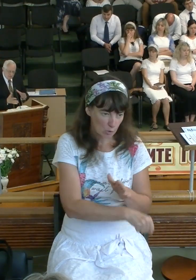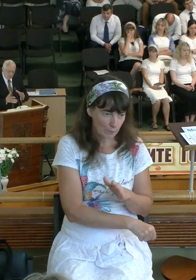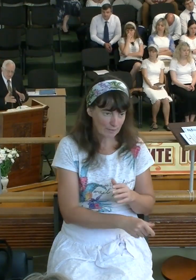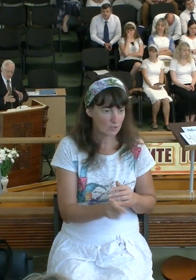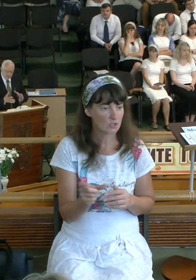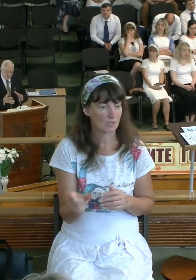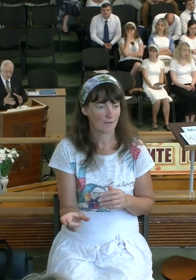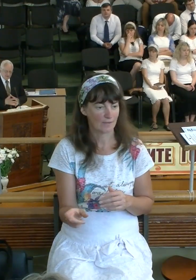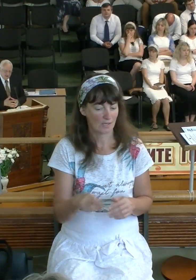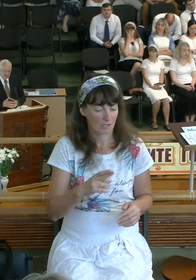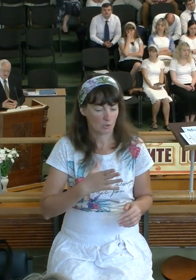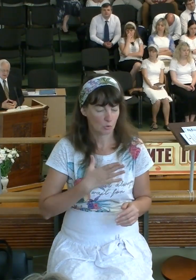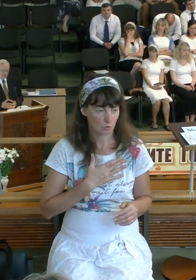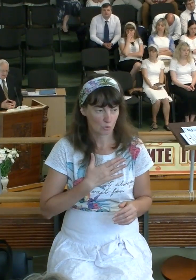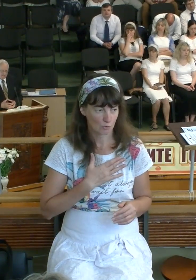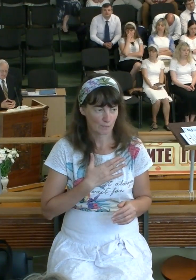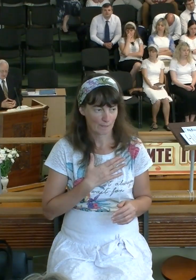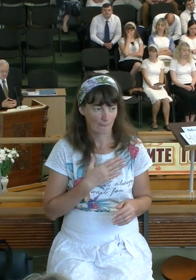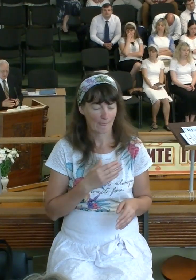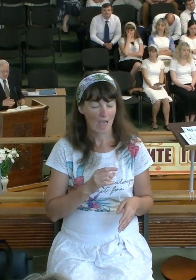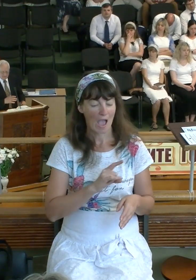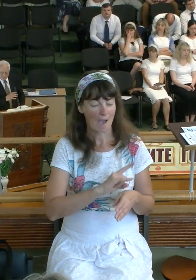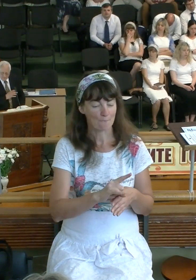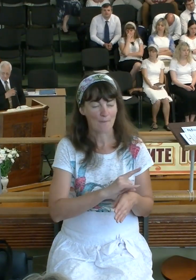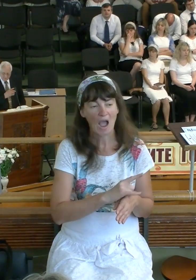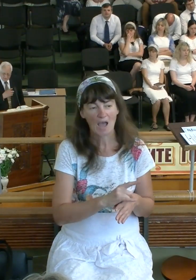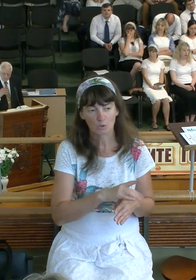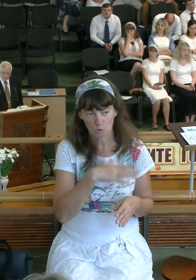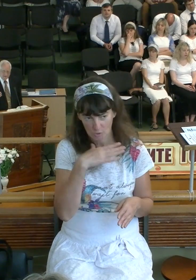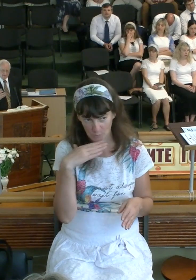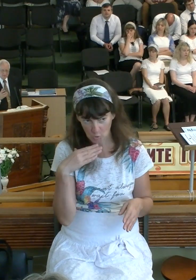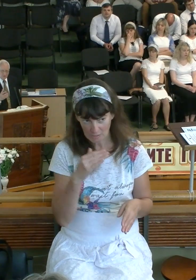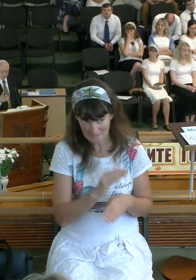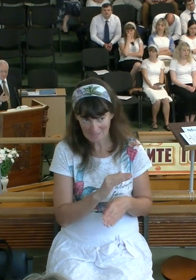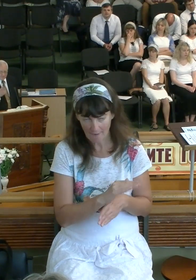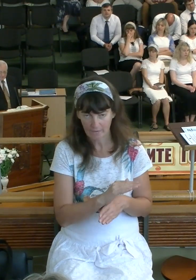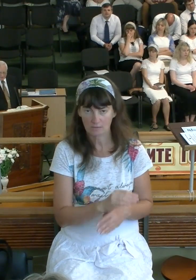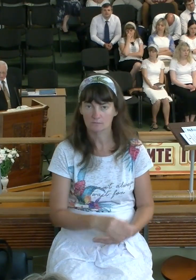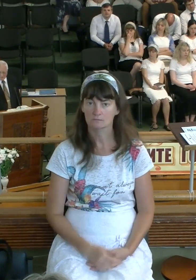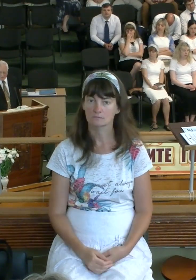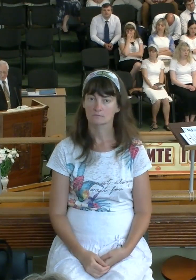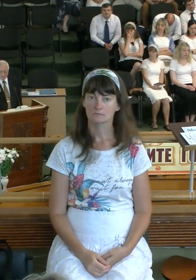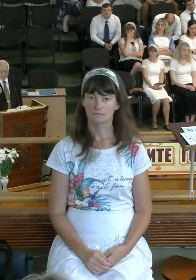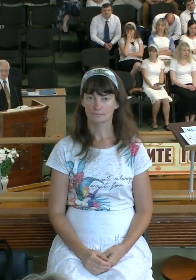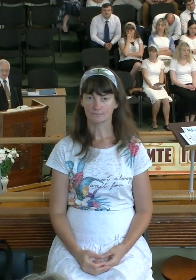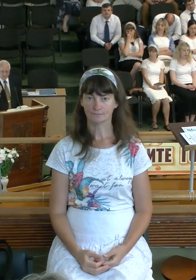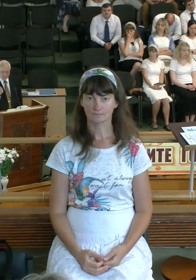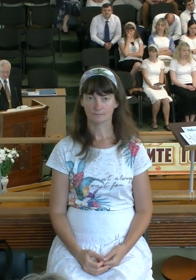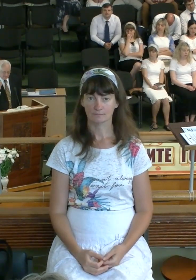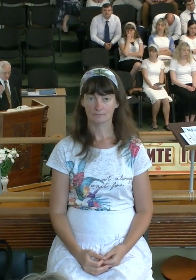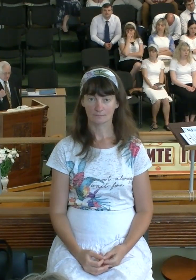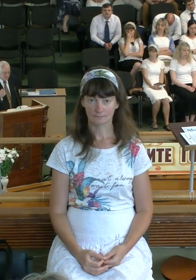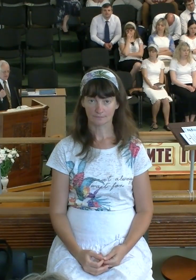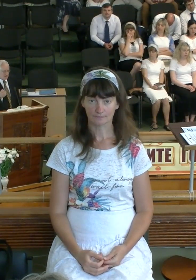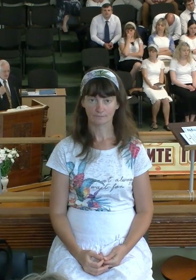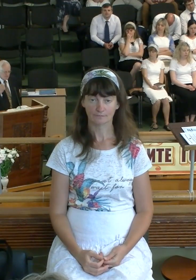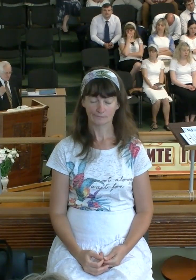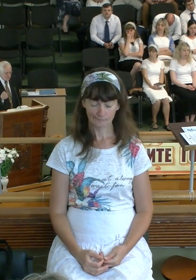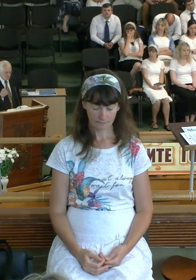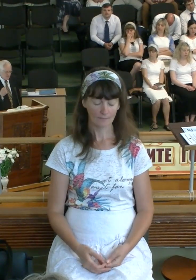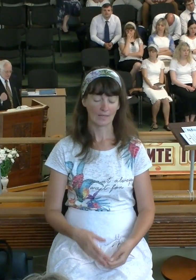он там в сердце человека. Но человека, который, в сердце которого не живет